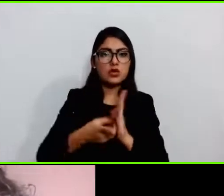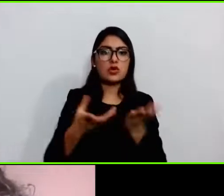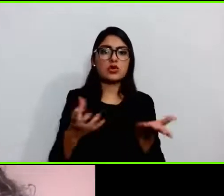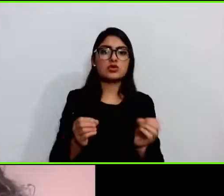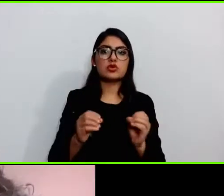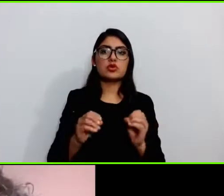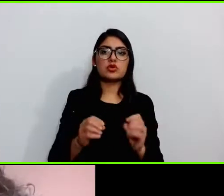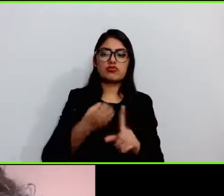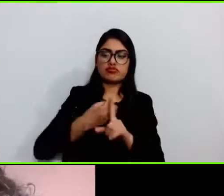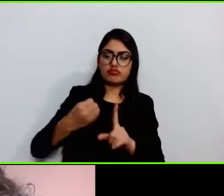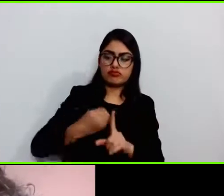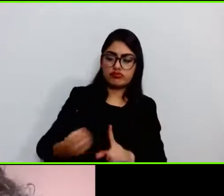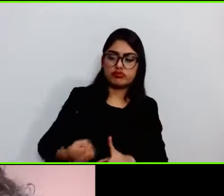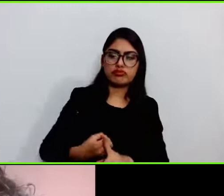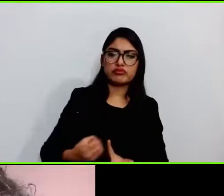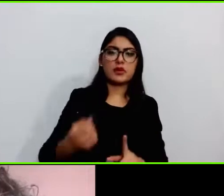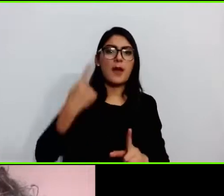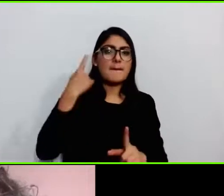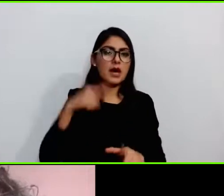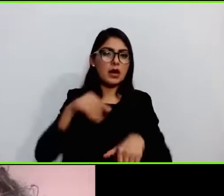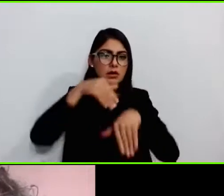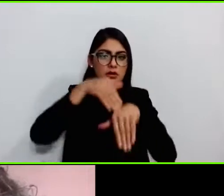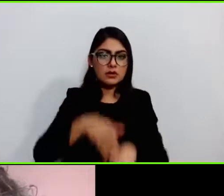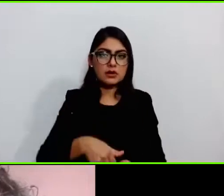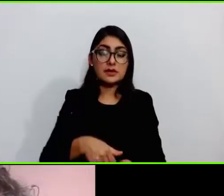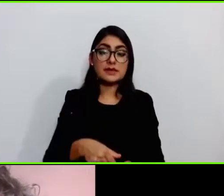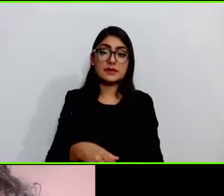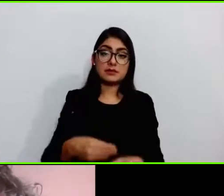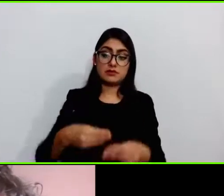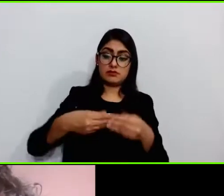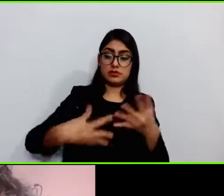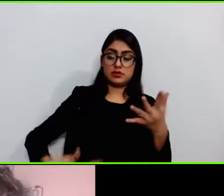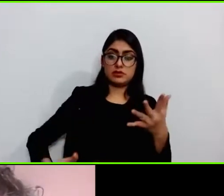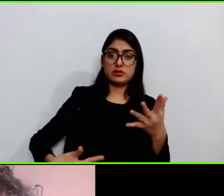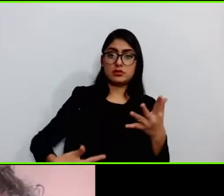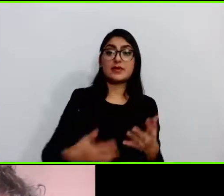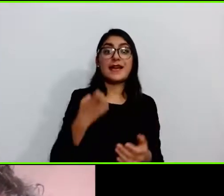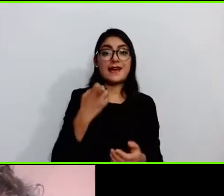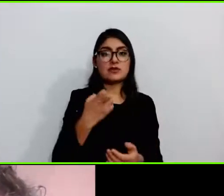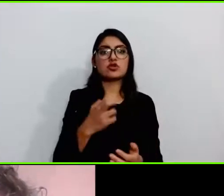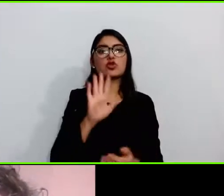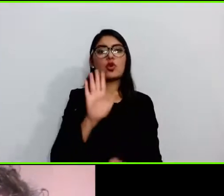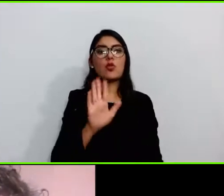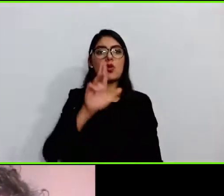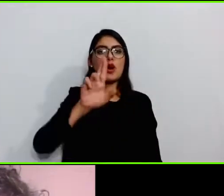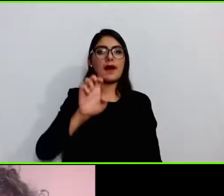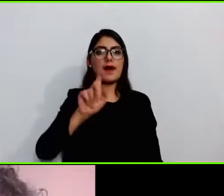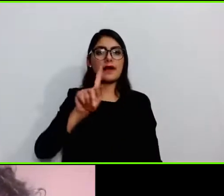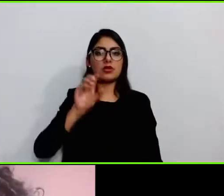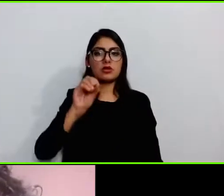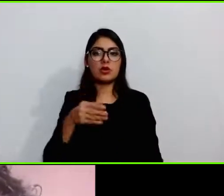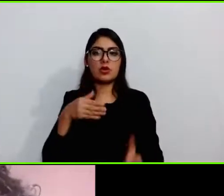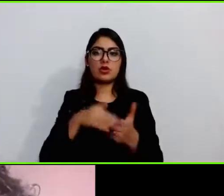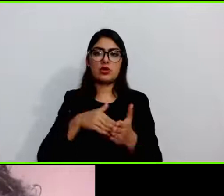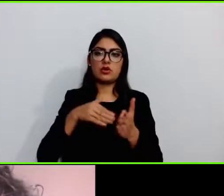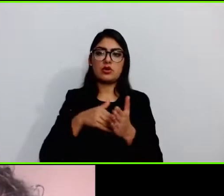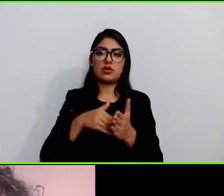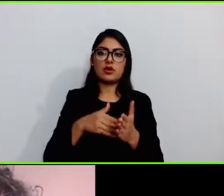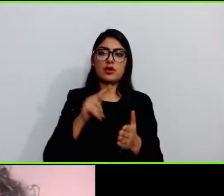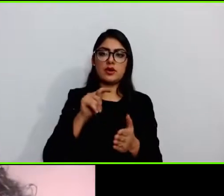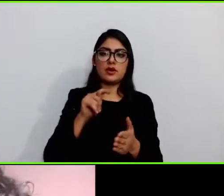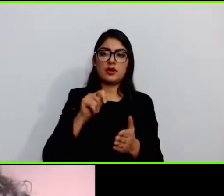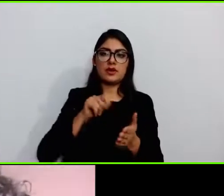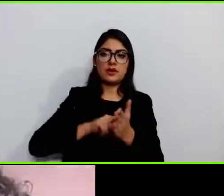adjudicación, etcétera, etcétera, puede ser, digamos, un reto técnico o de estudio, digamos, de dogmática